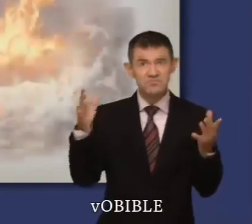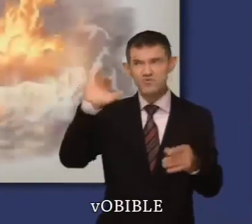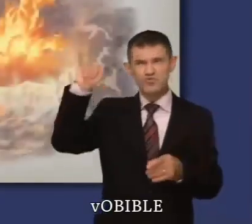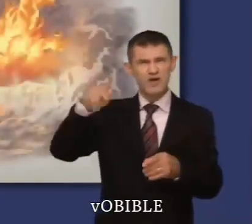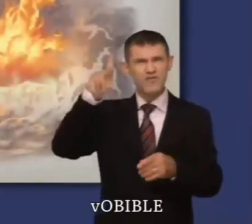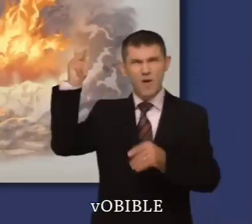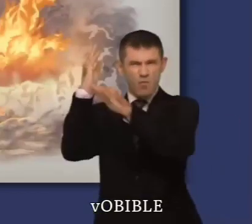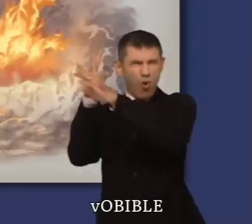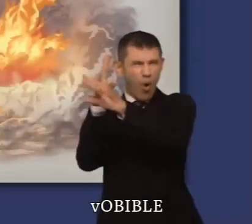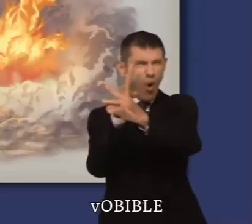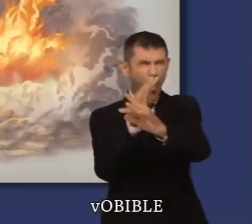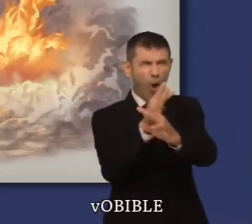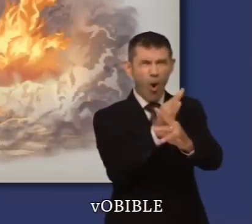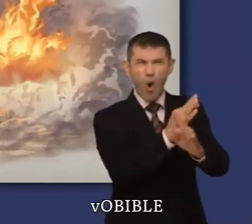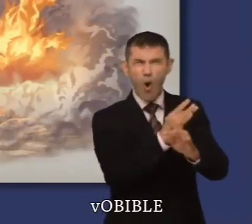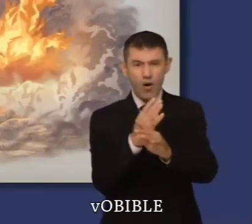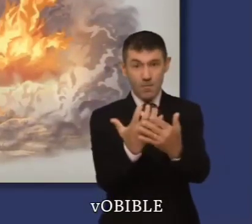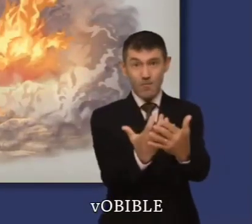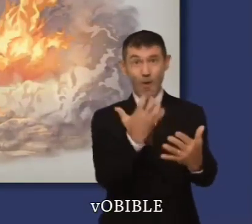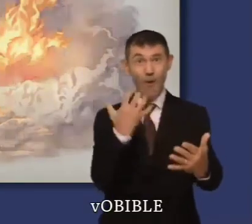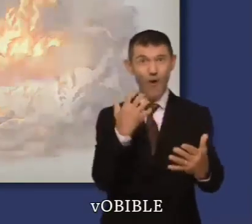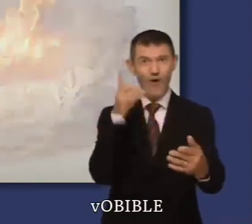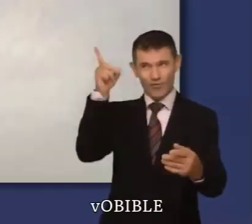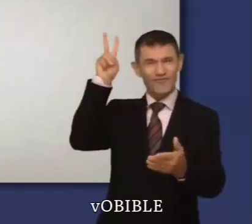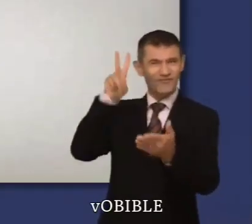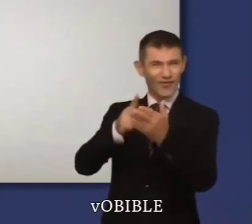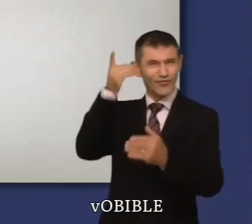mais c'est le culte pur.